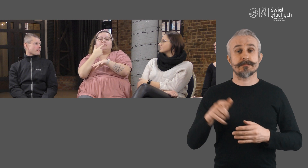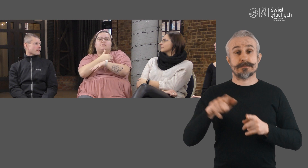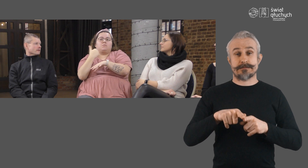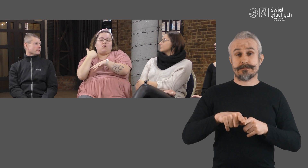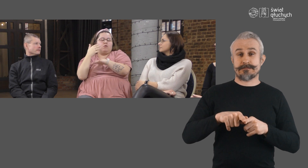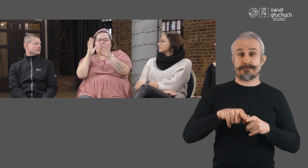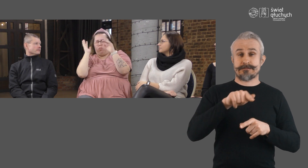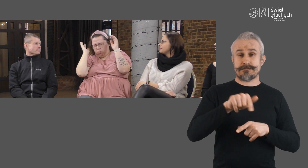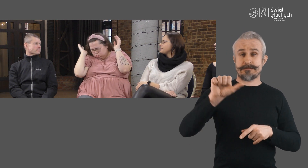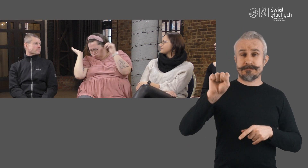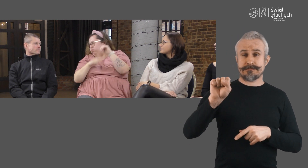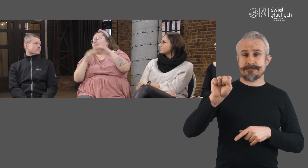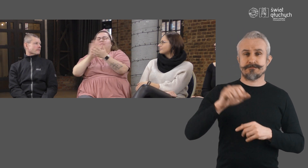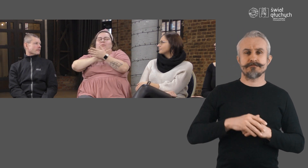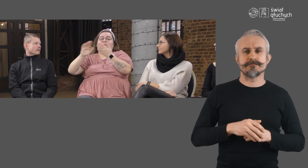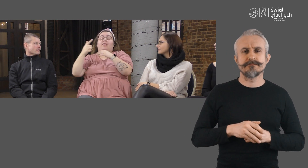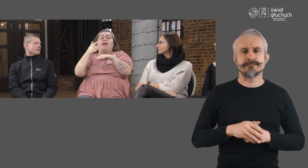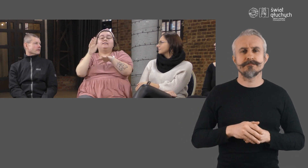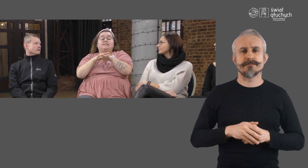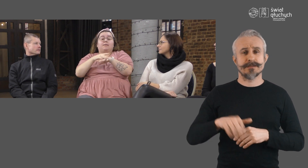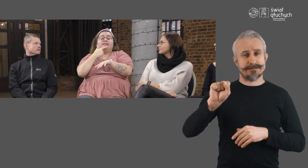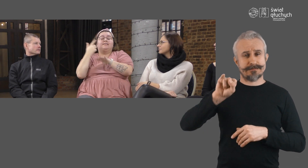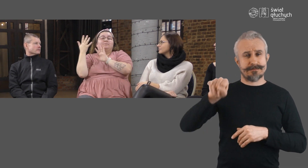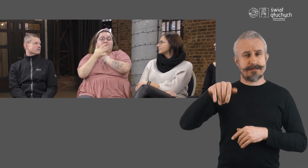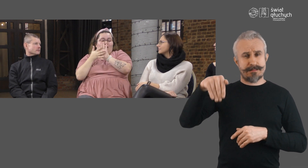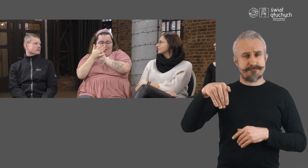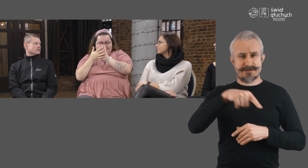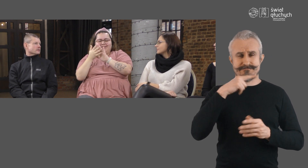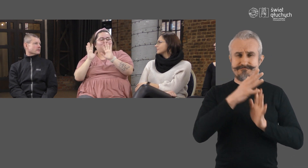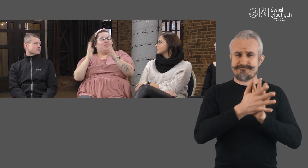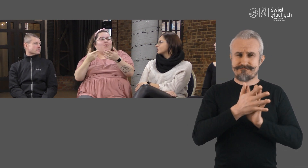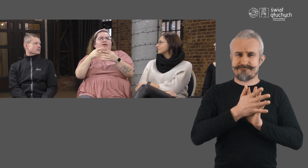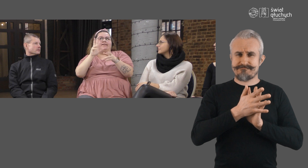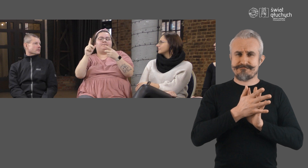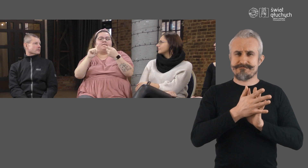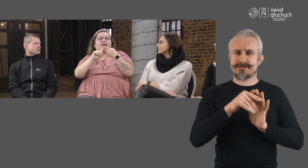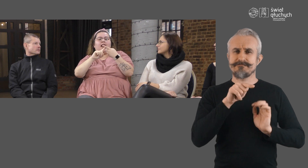Ja wyjaśniam. System to jest... Ojej, jeszcze raz, przepraszam. System